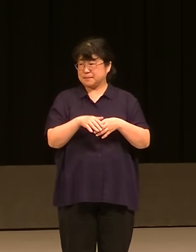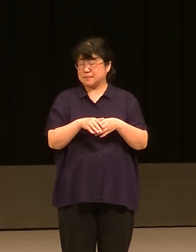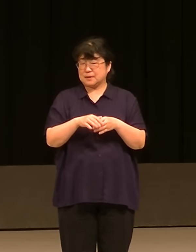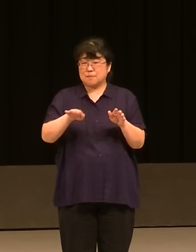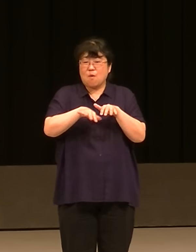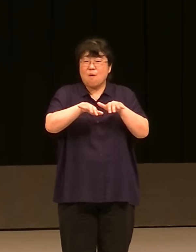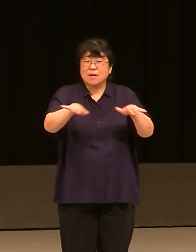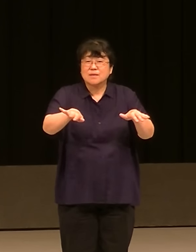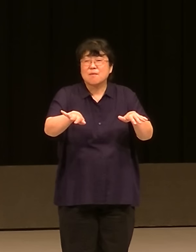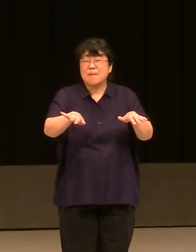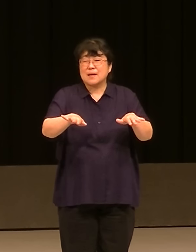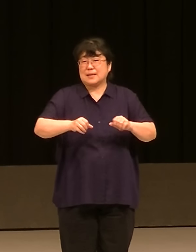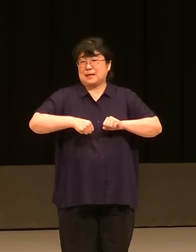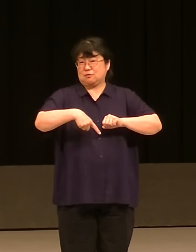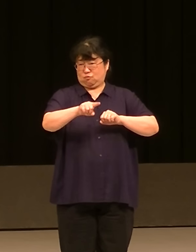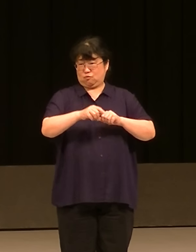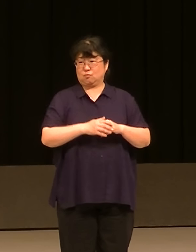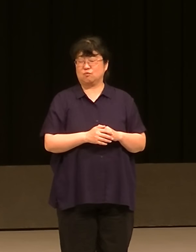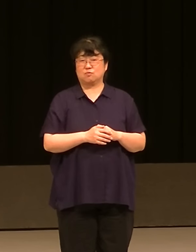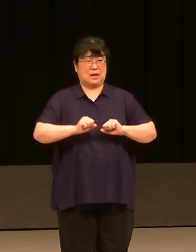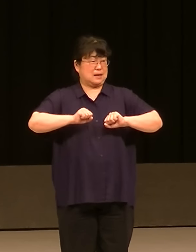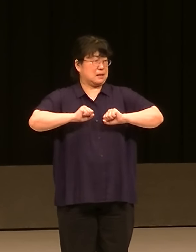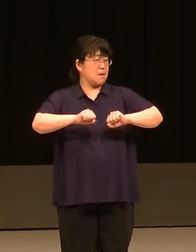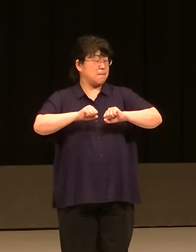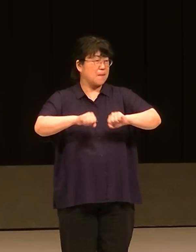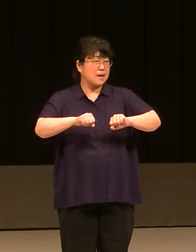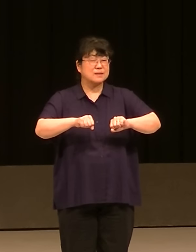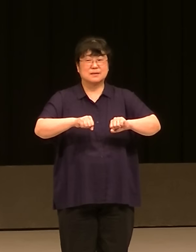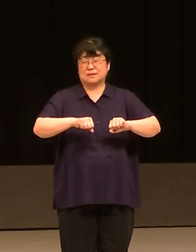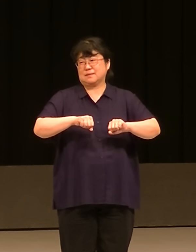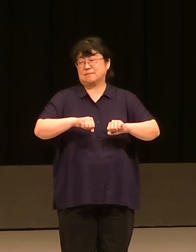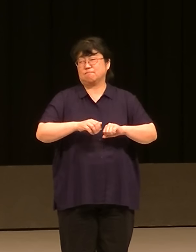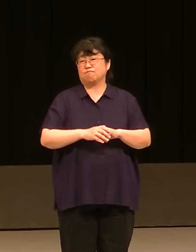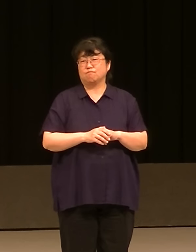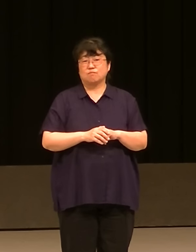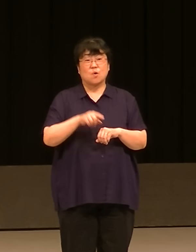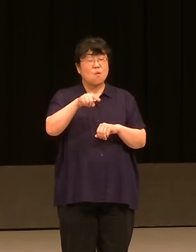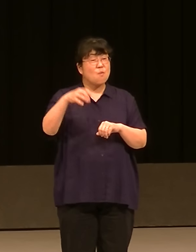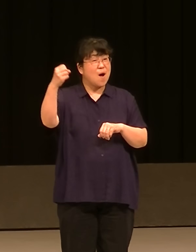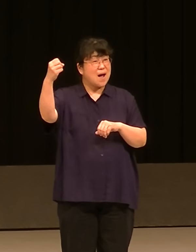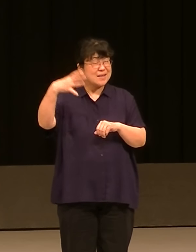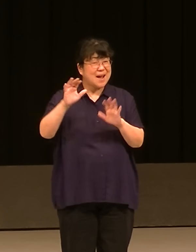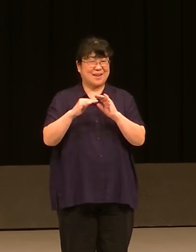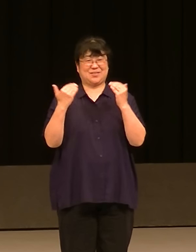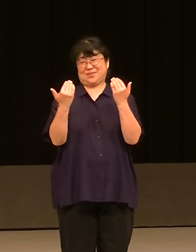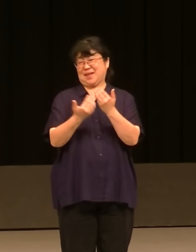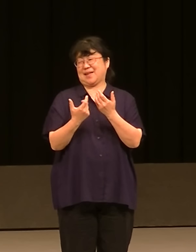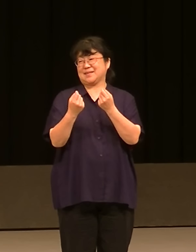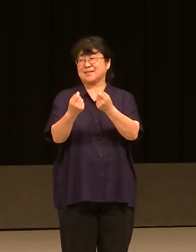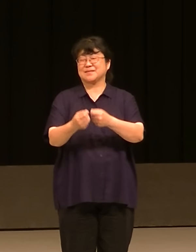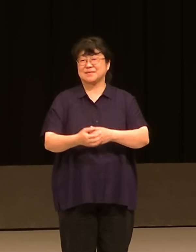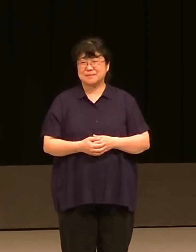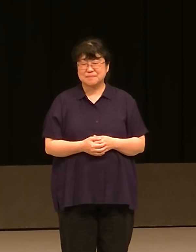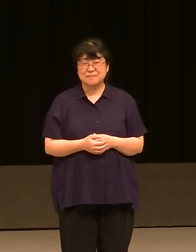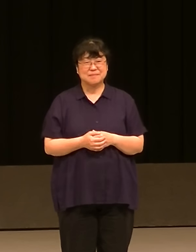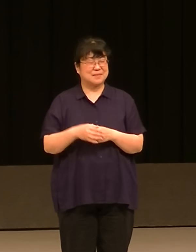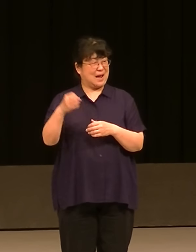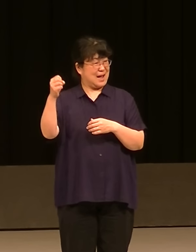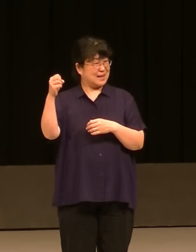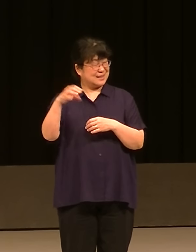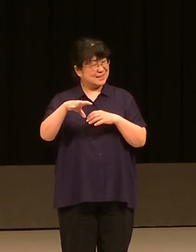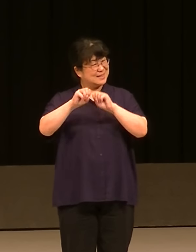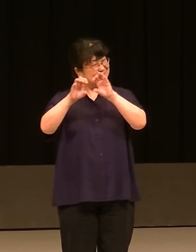広めていこうと必死で、頑張っている。ここはあの光集団でございます。光集団